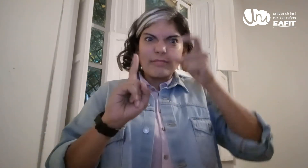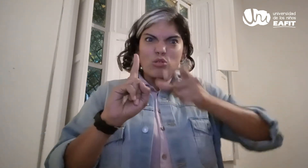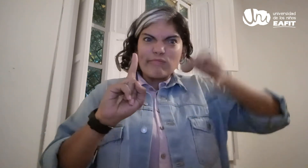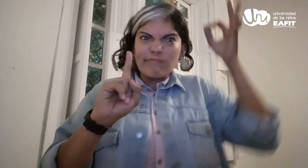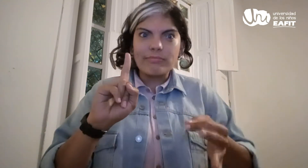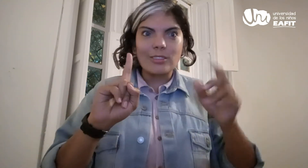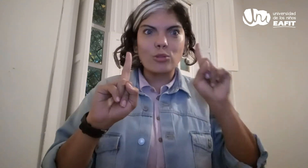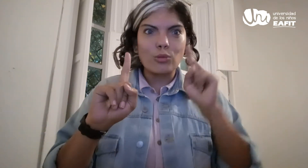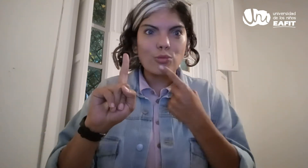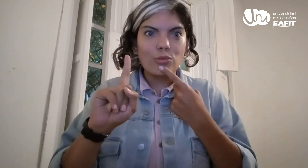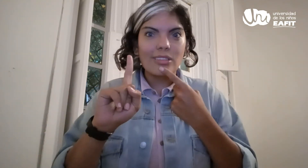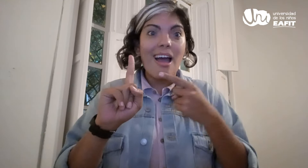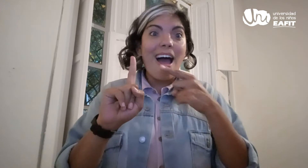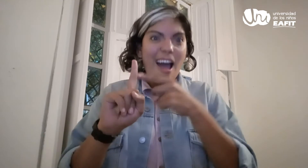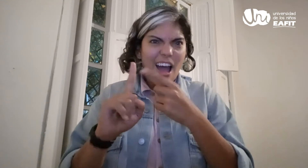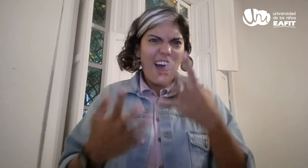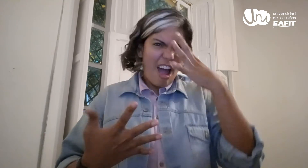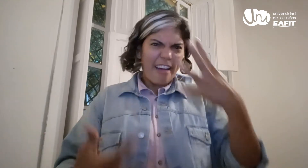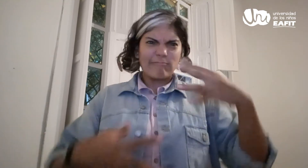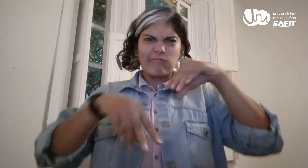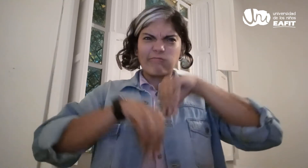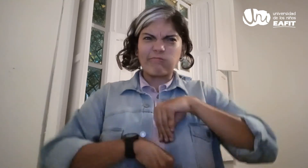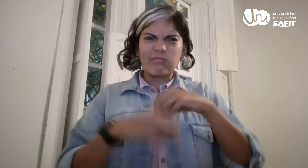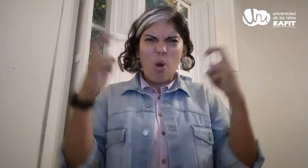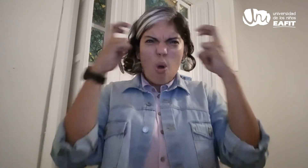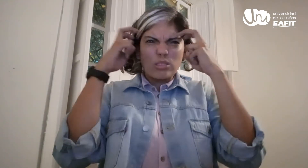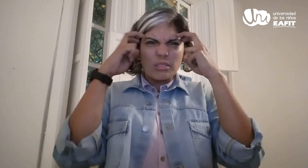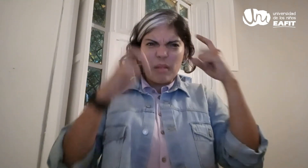conocimientos generales y ha estado en contextos académicos.